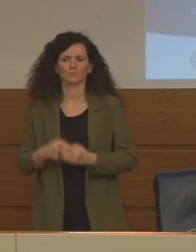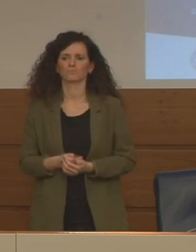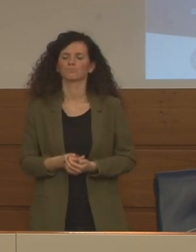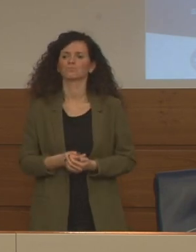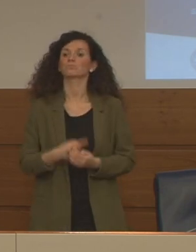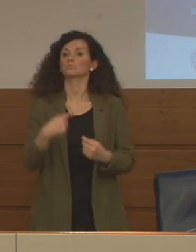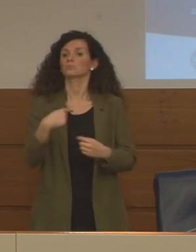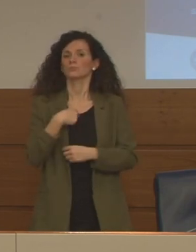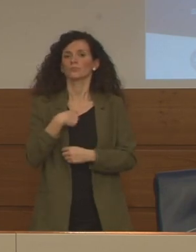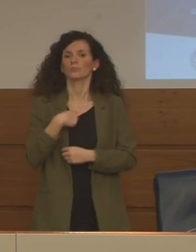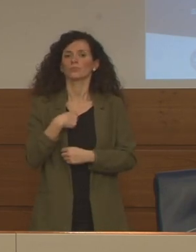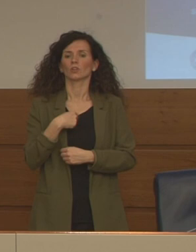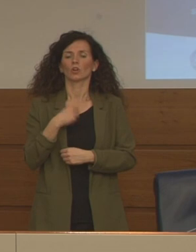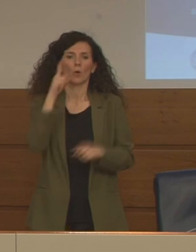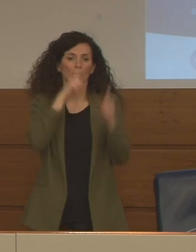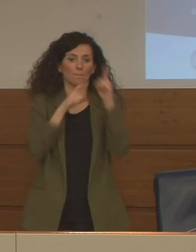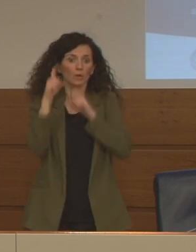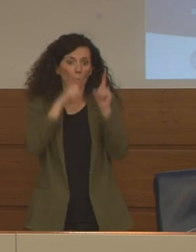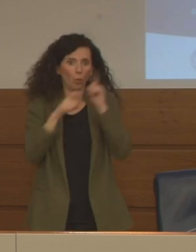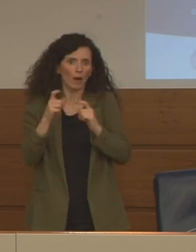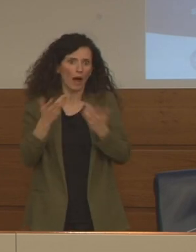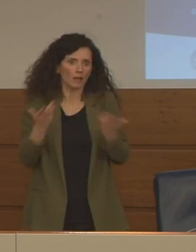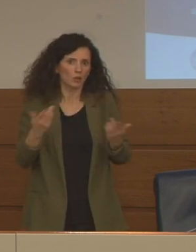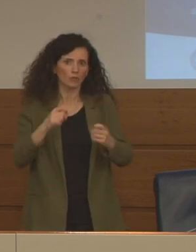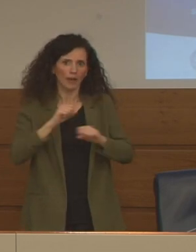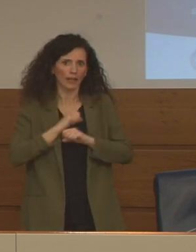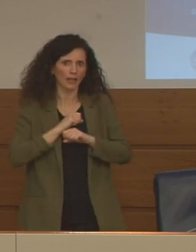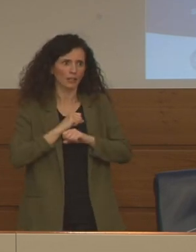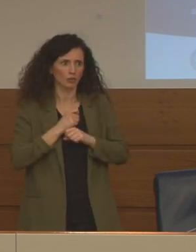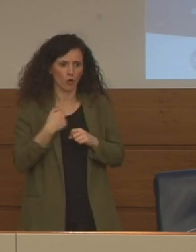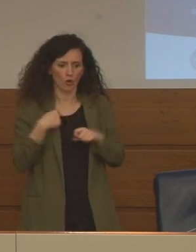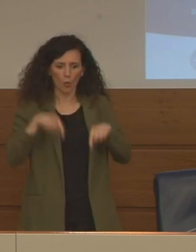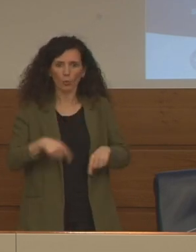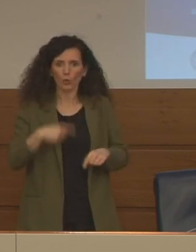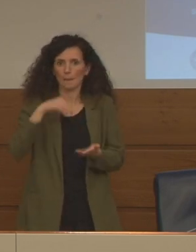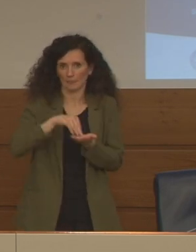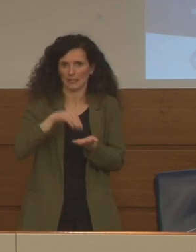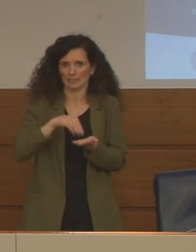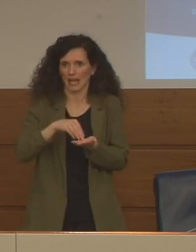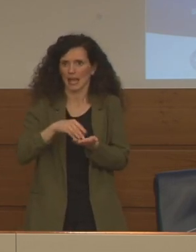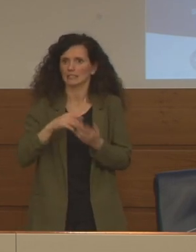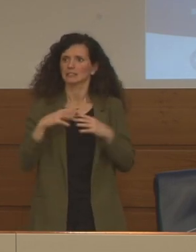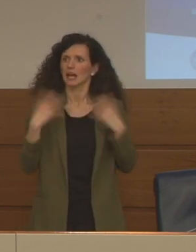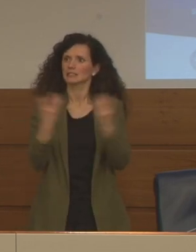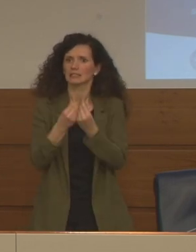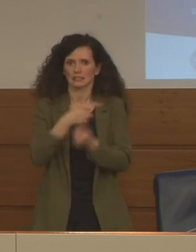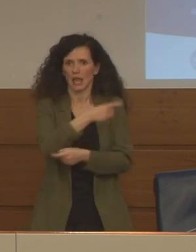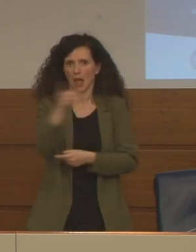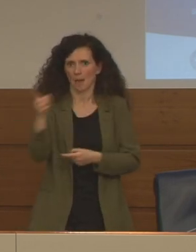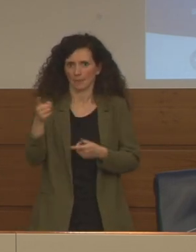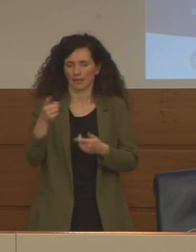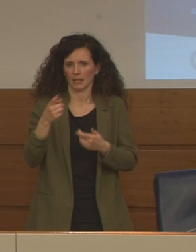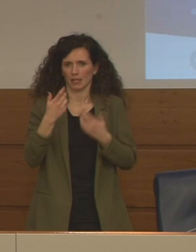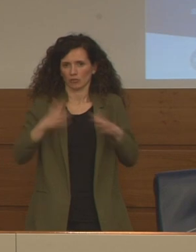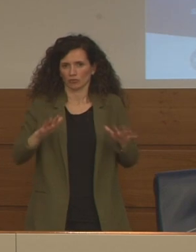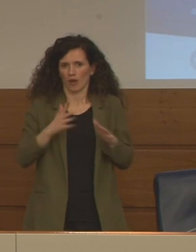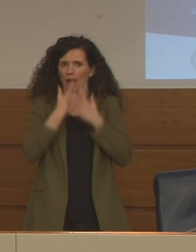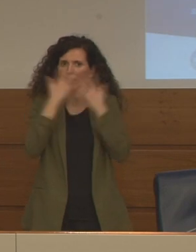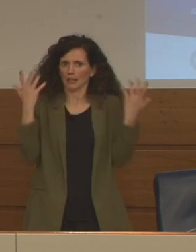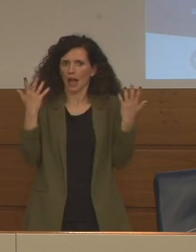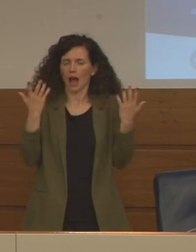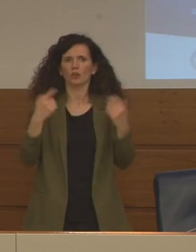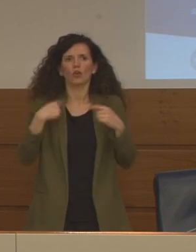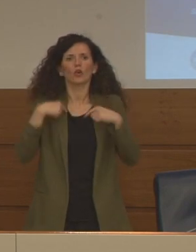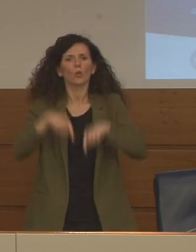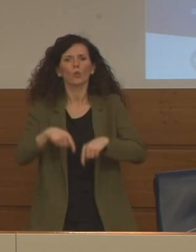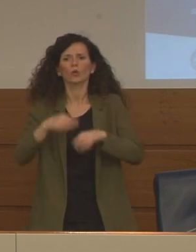preoccupato penso non saremmo qui assieme a tutti voi a condividere con il nostro paese con i